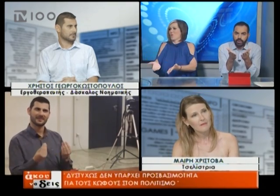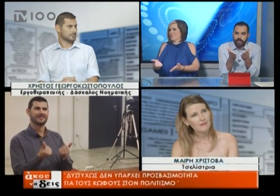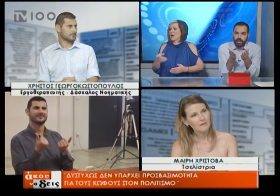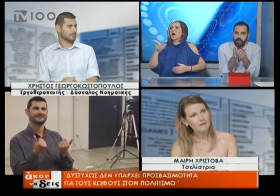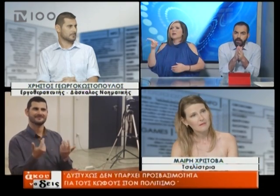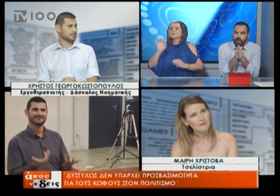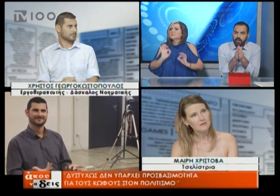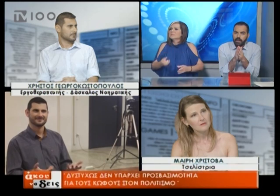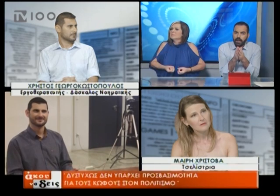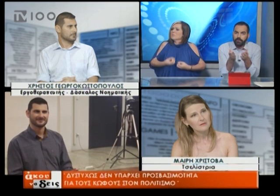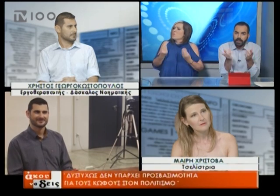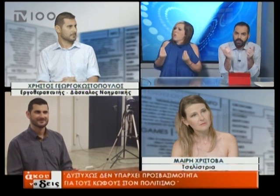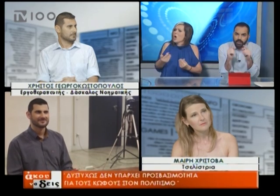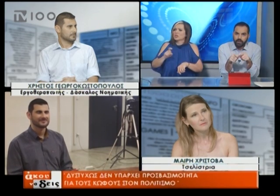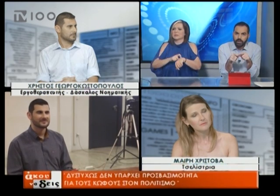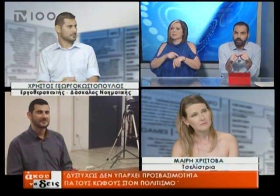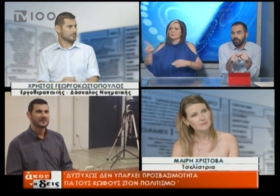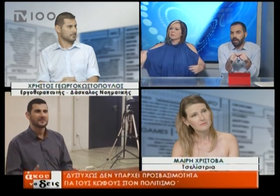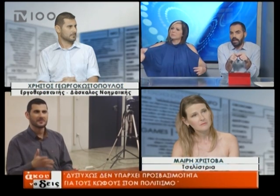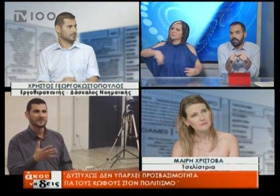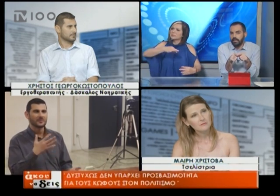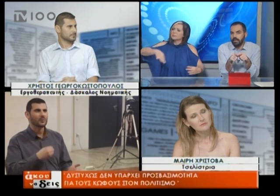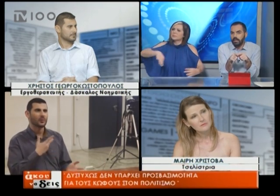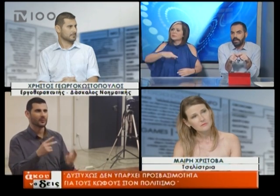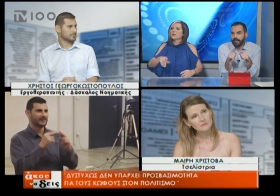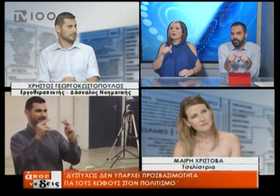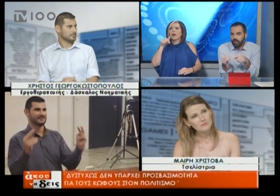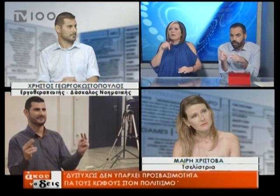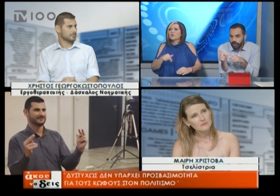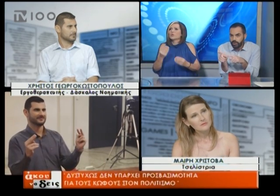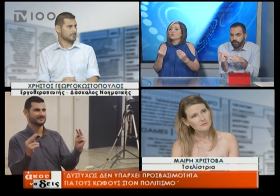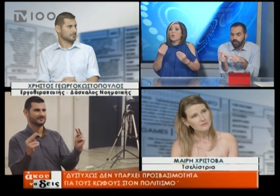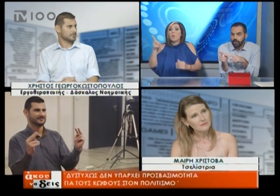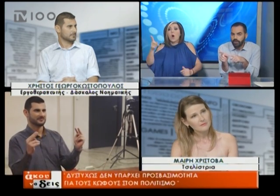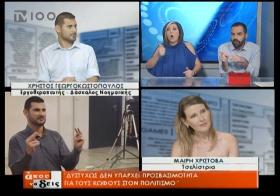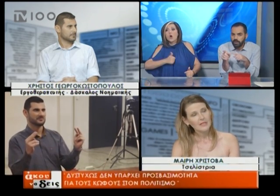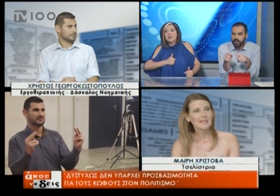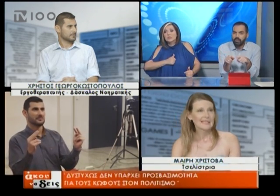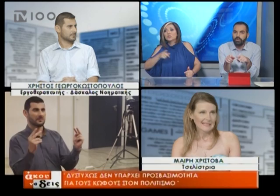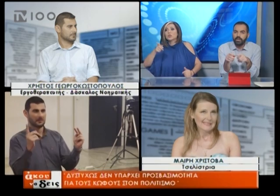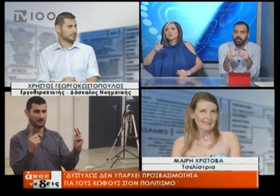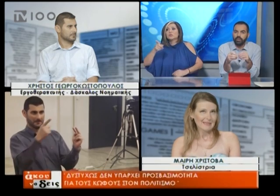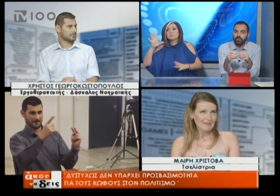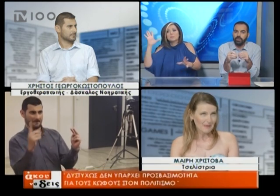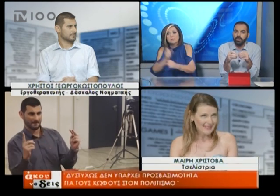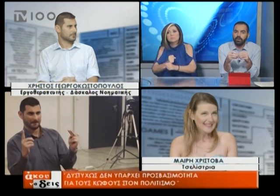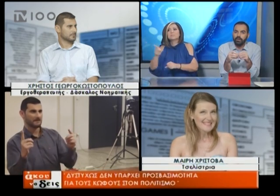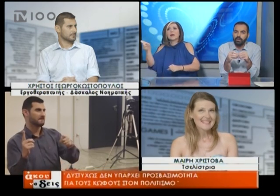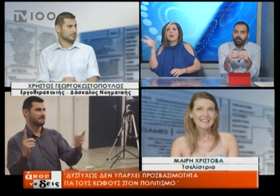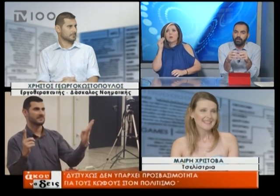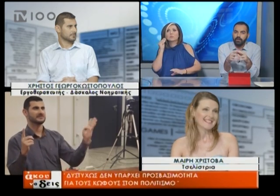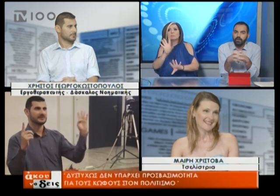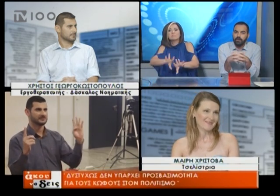παίζατε μουσική και με αυτή την ιστορία του κυρίου Καλαϊτζίδη κατάφερνε ο Χρήστος να σας ακούσει, να σας νιώσει? Με μία